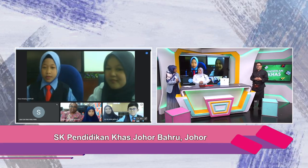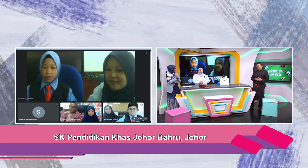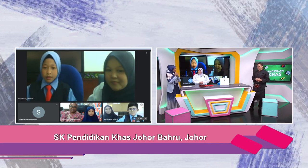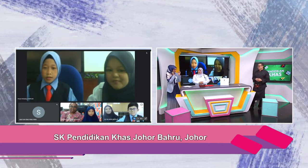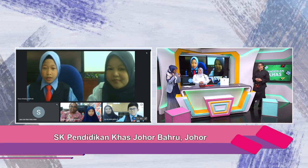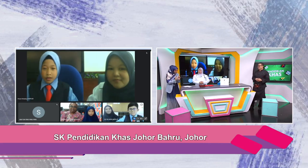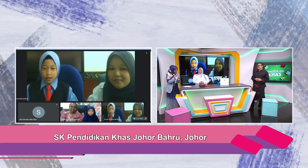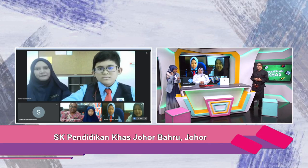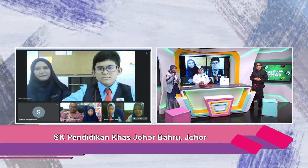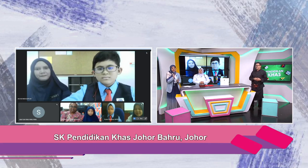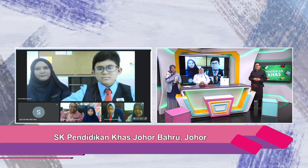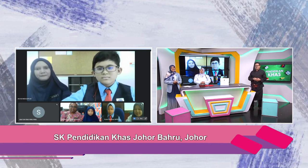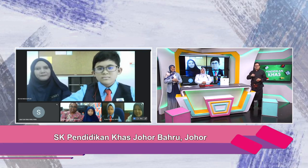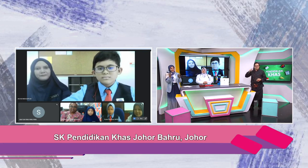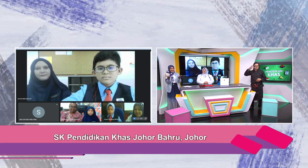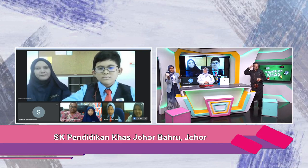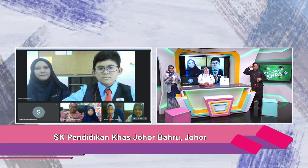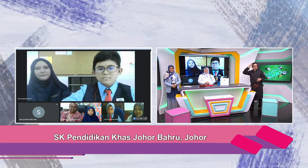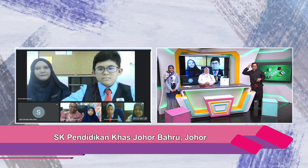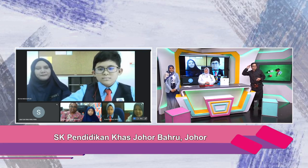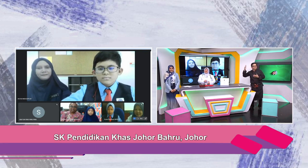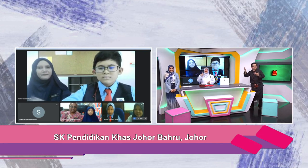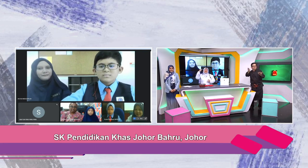Ho Rui Win. Silakan.